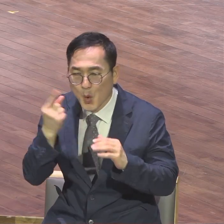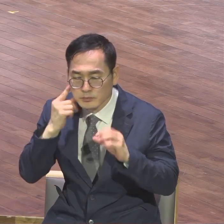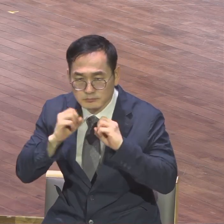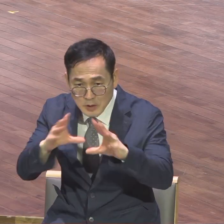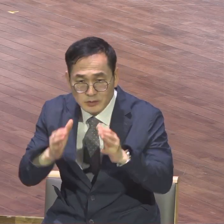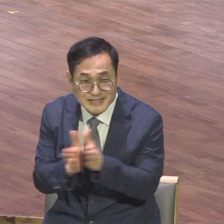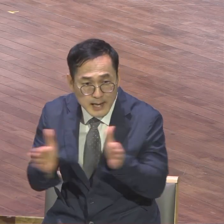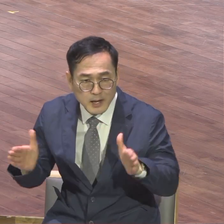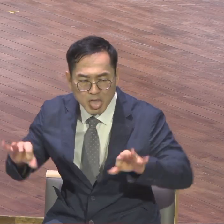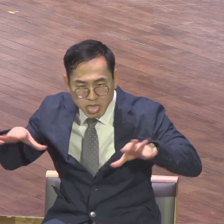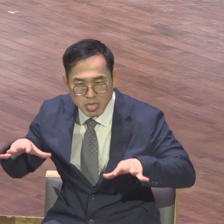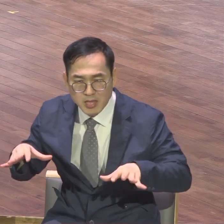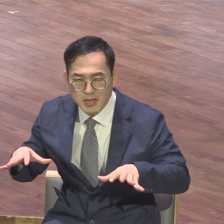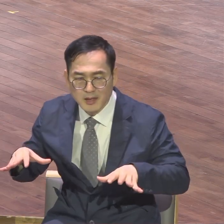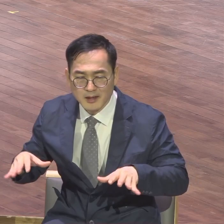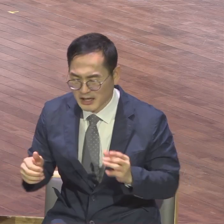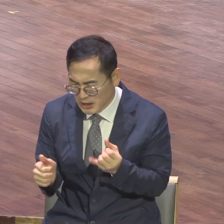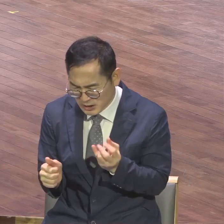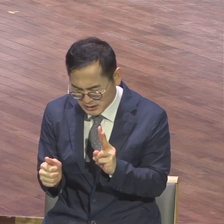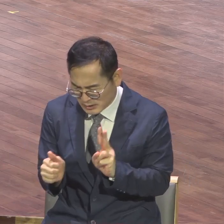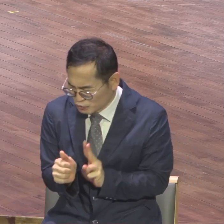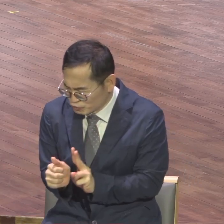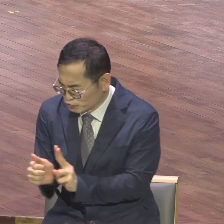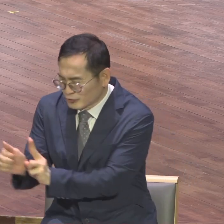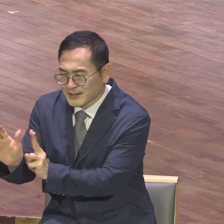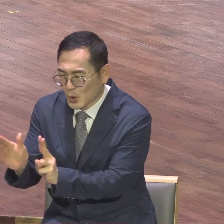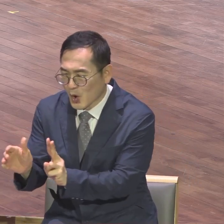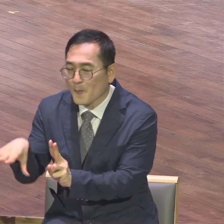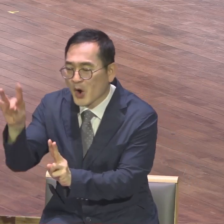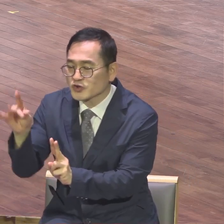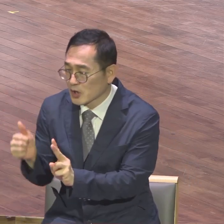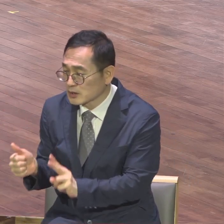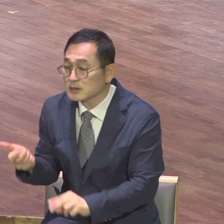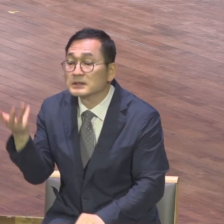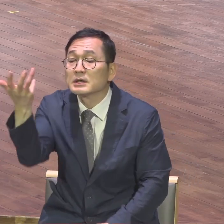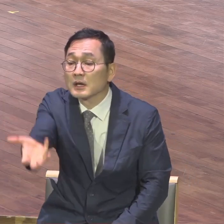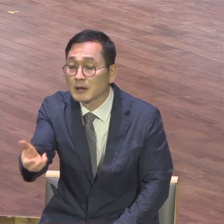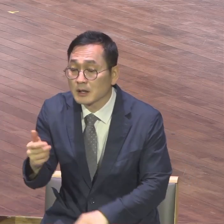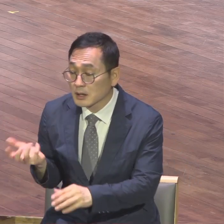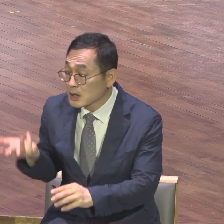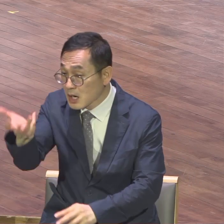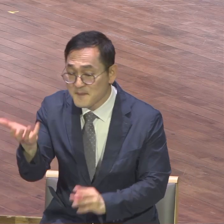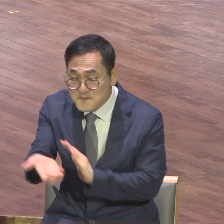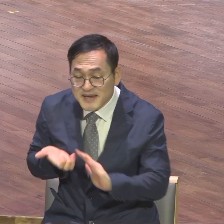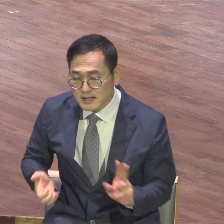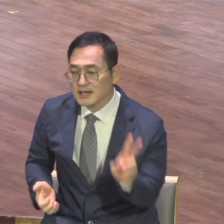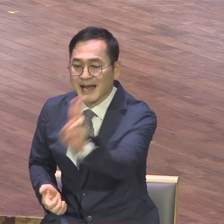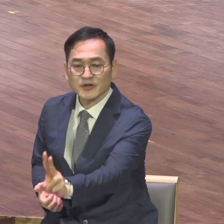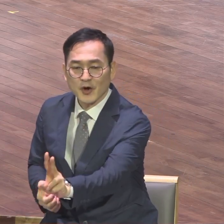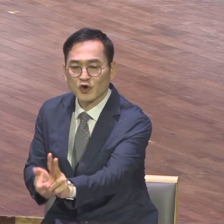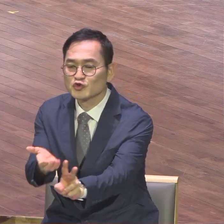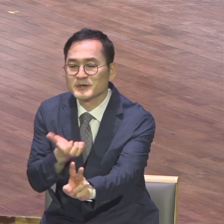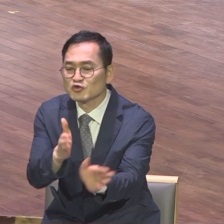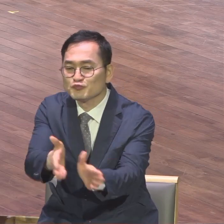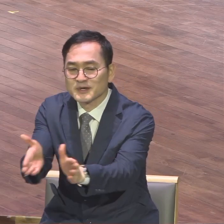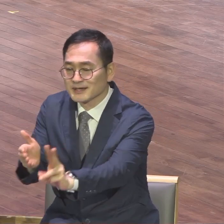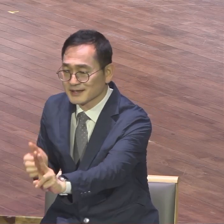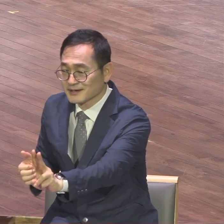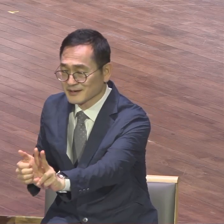바울을 쫄쫄 따라다닌 게 아니고 이제 복음 깨달았으니까 이 중에 바울이 뭘 계획하고 있는지 미리 가서 미리